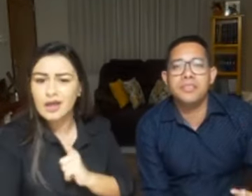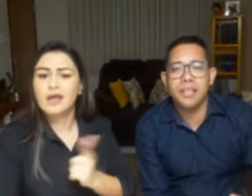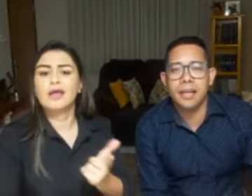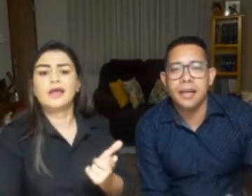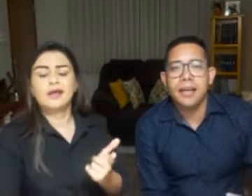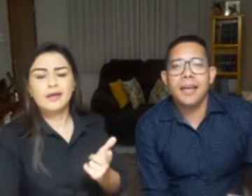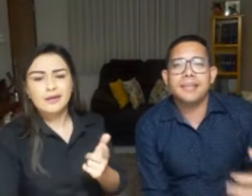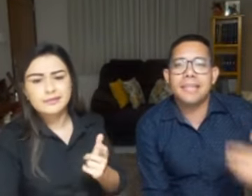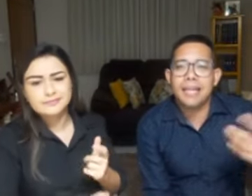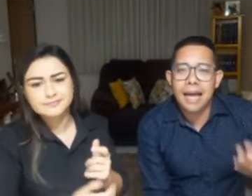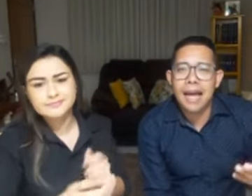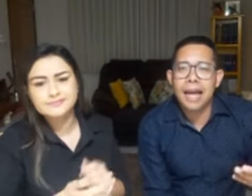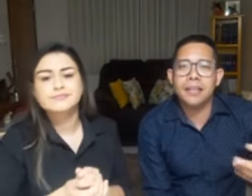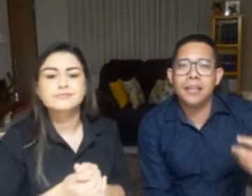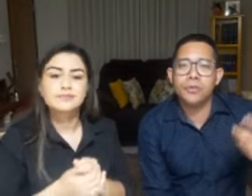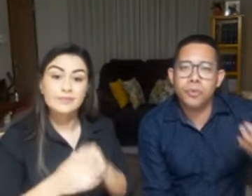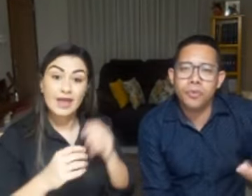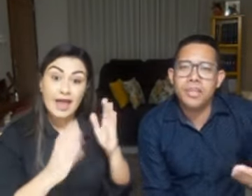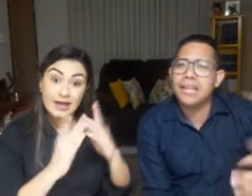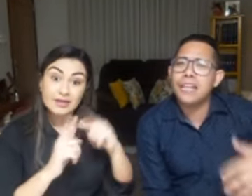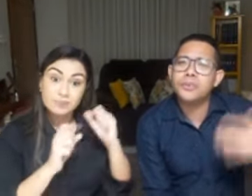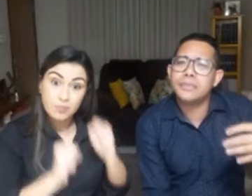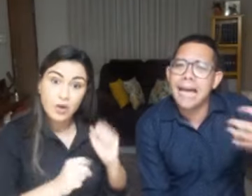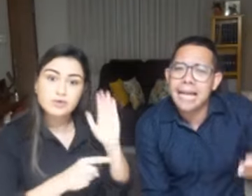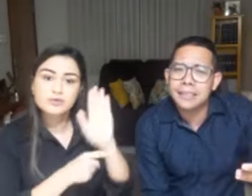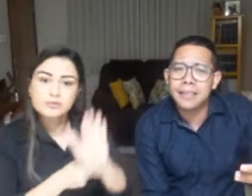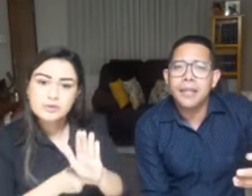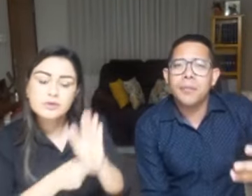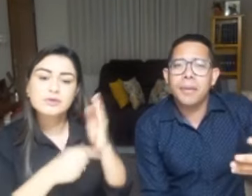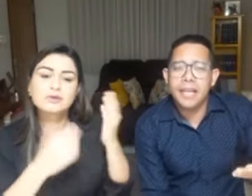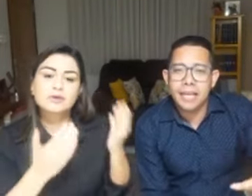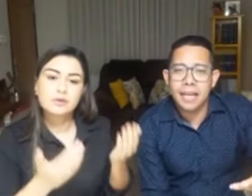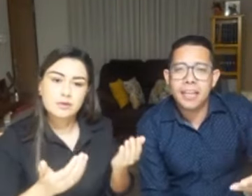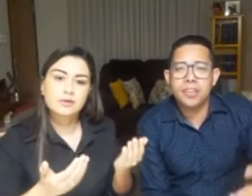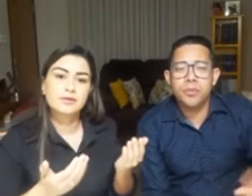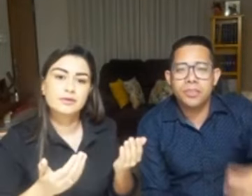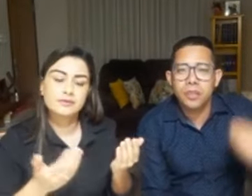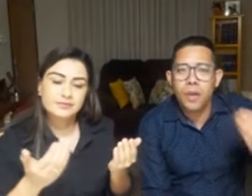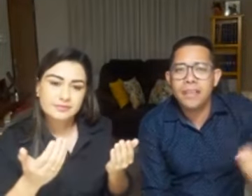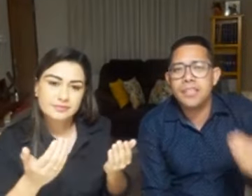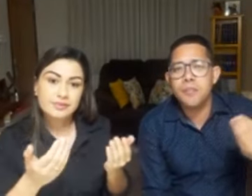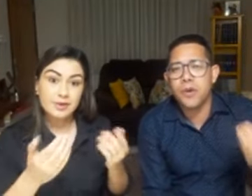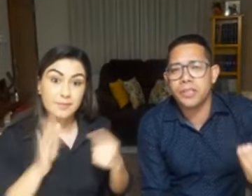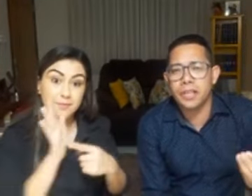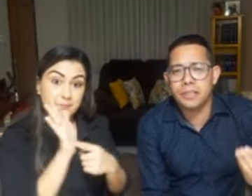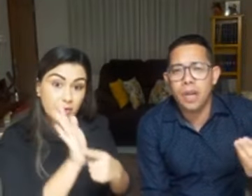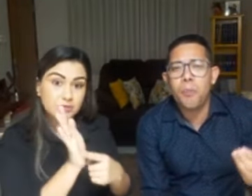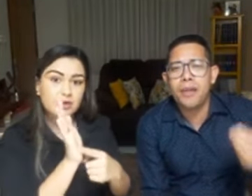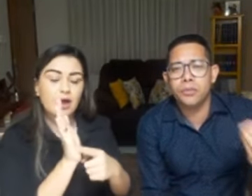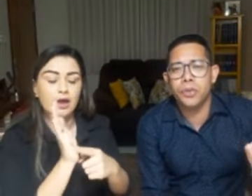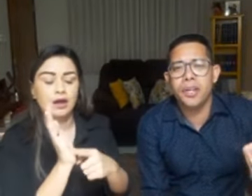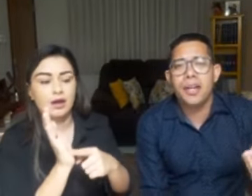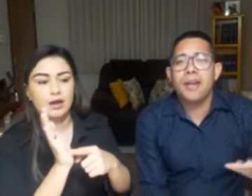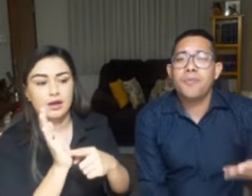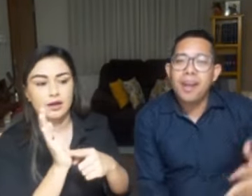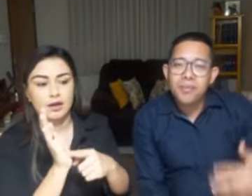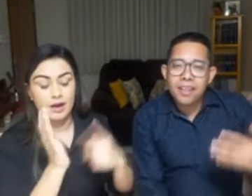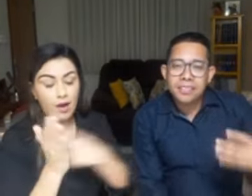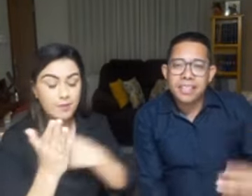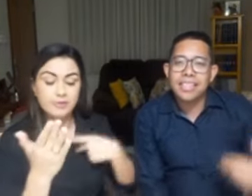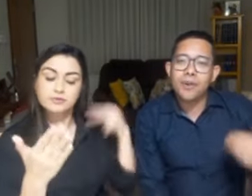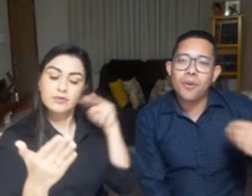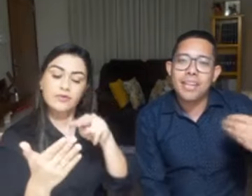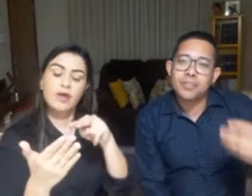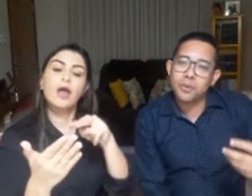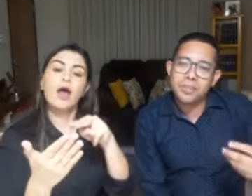pode ser sanada, resolvida, ajudada pela igreja, mostrando essa importância ao pastor, vai